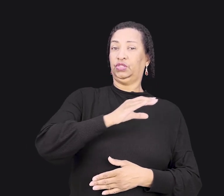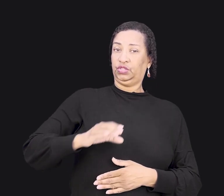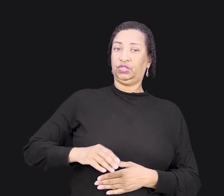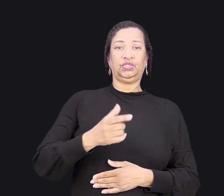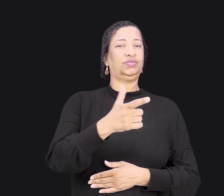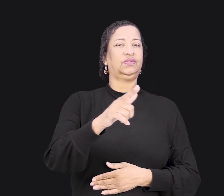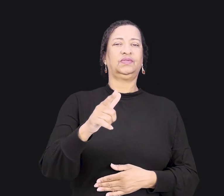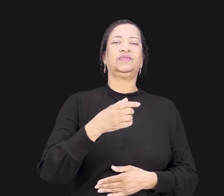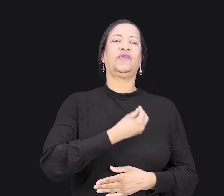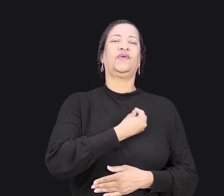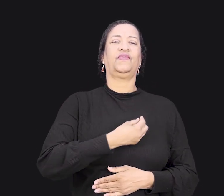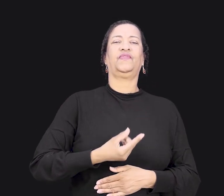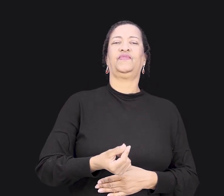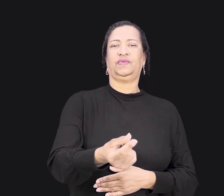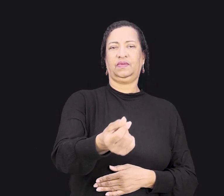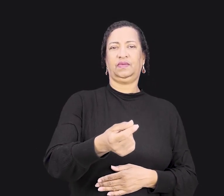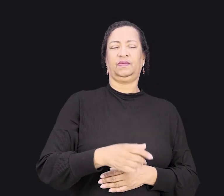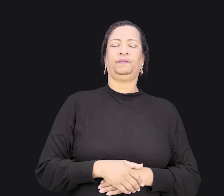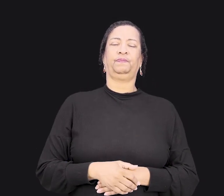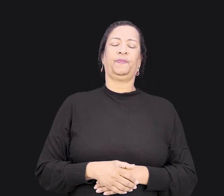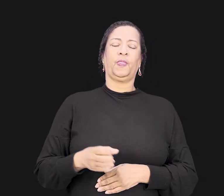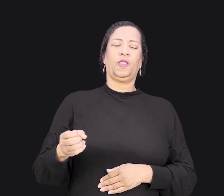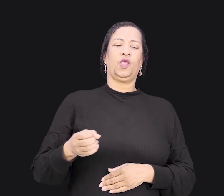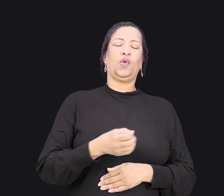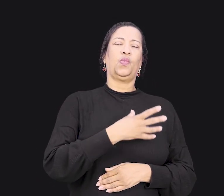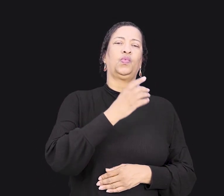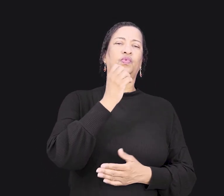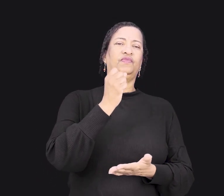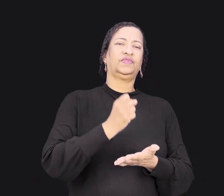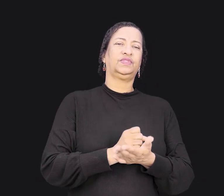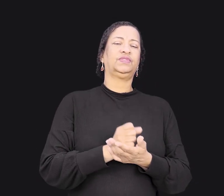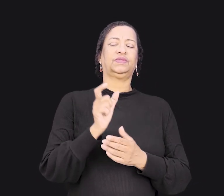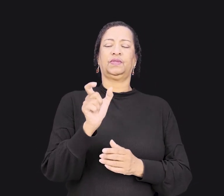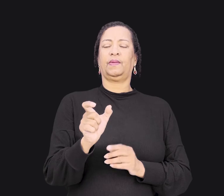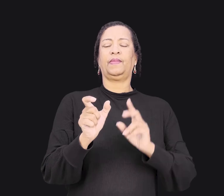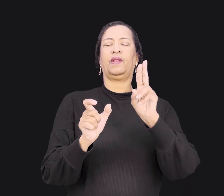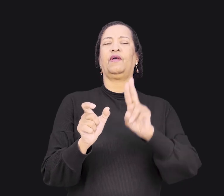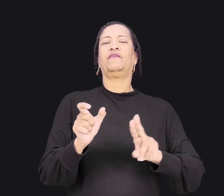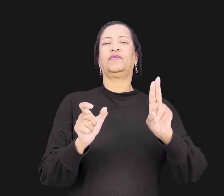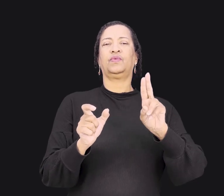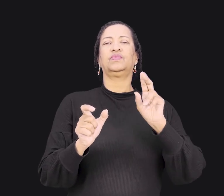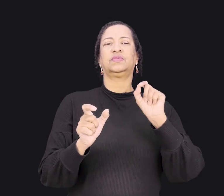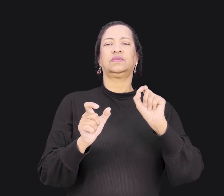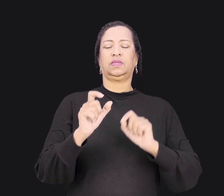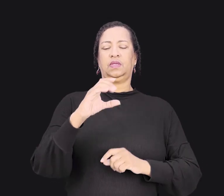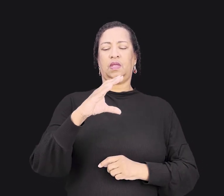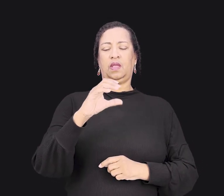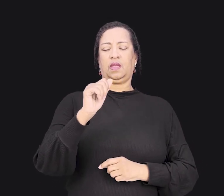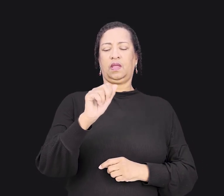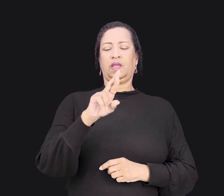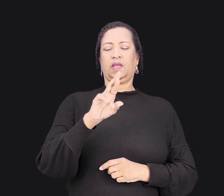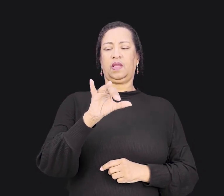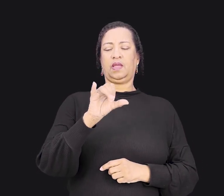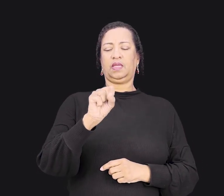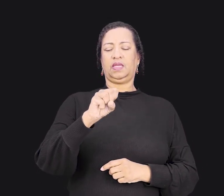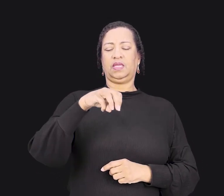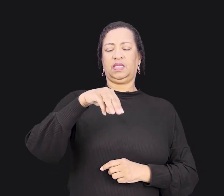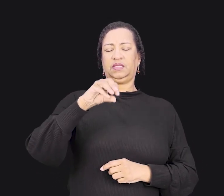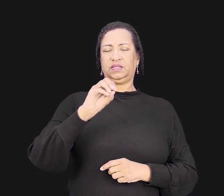No grego original do Novo Testamento, a palavra usada para unção foi carisma. Portanto, você poderia ler